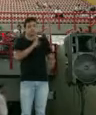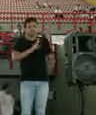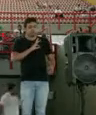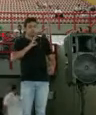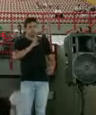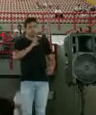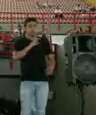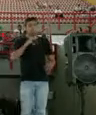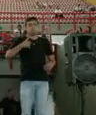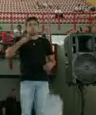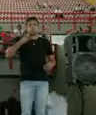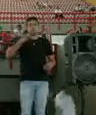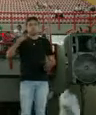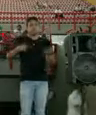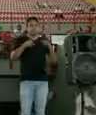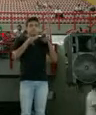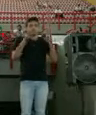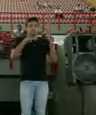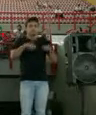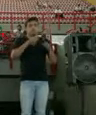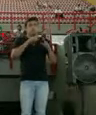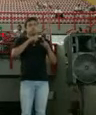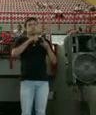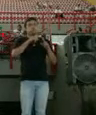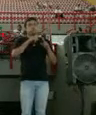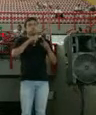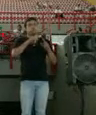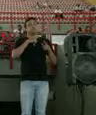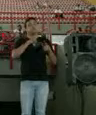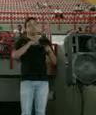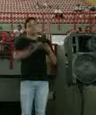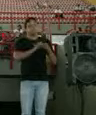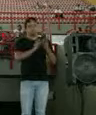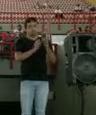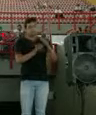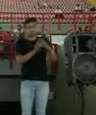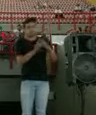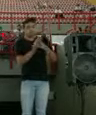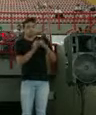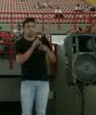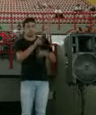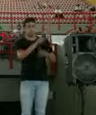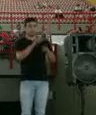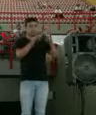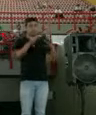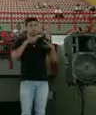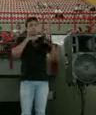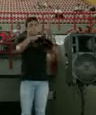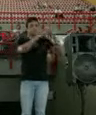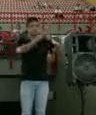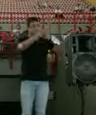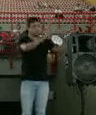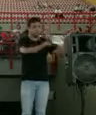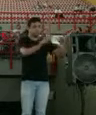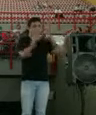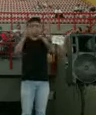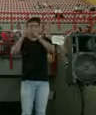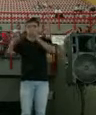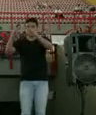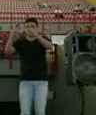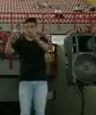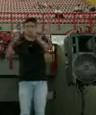idade reprodutiva. E então o chefe separou as barracas das meninas